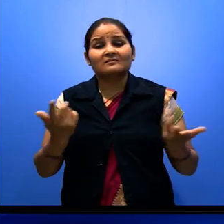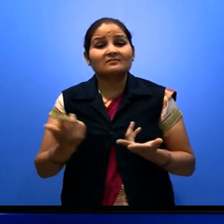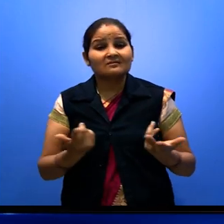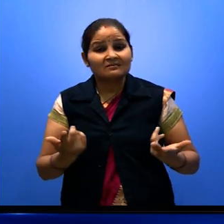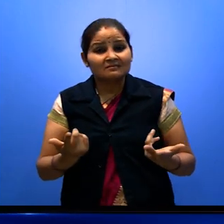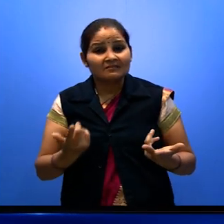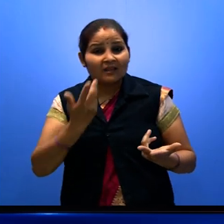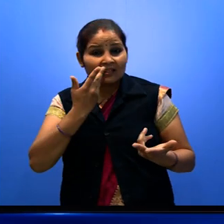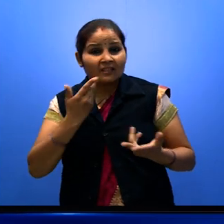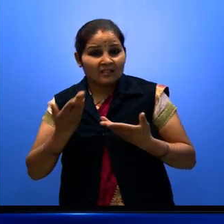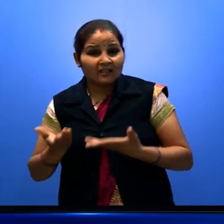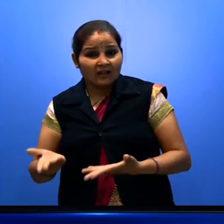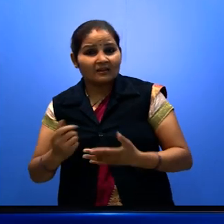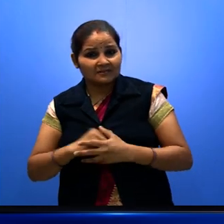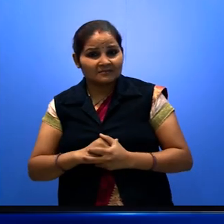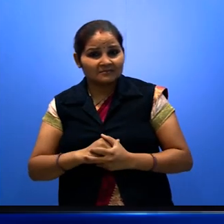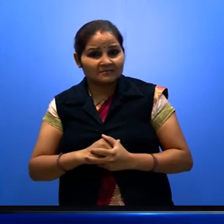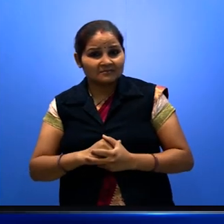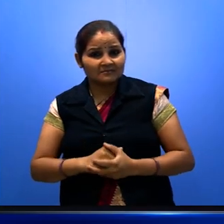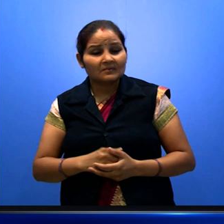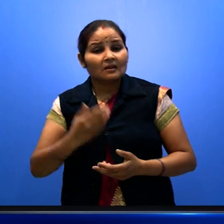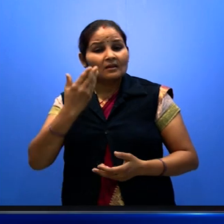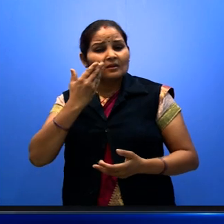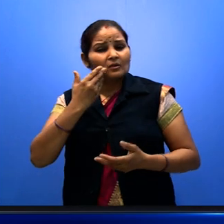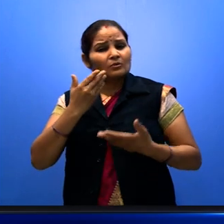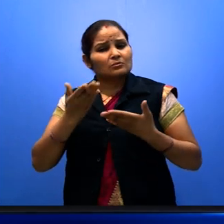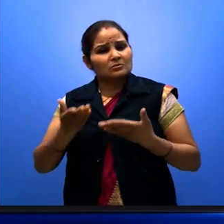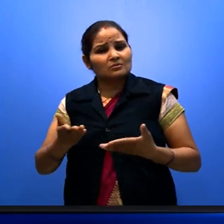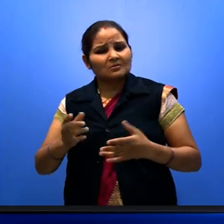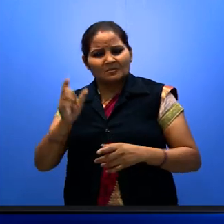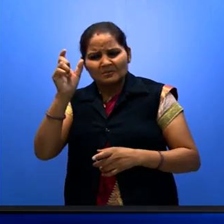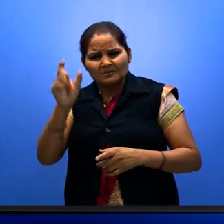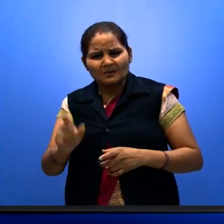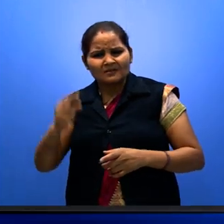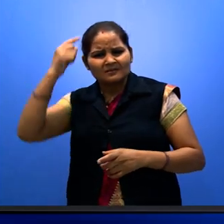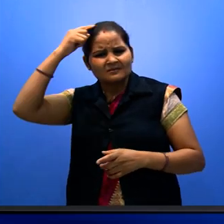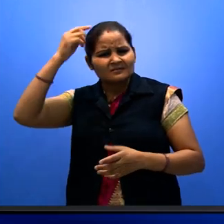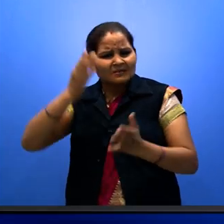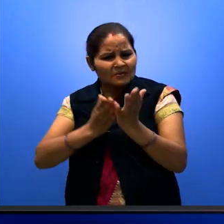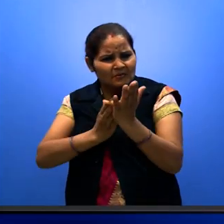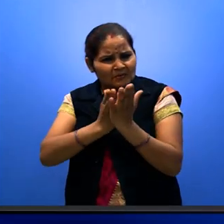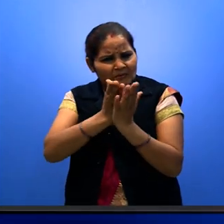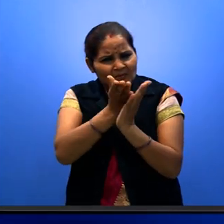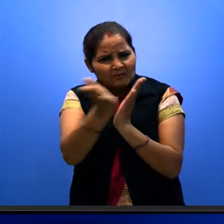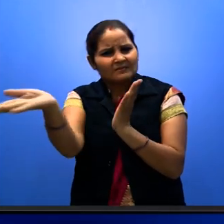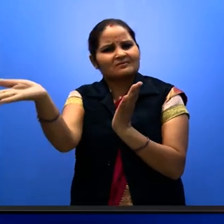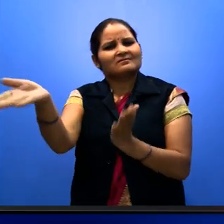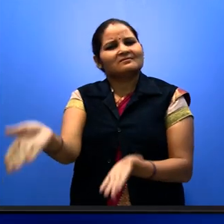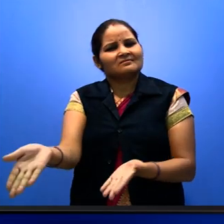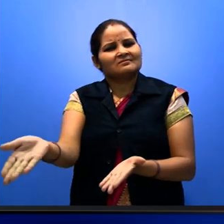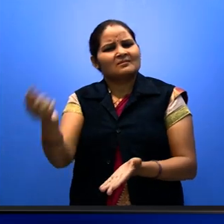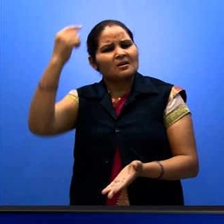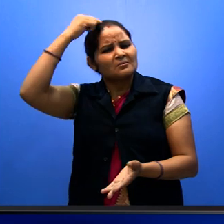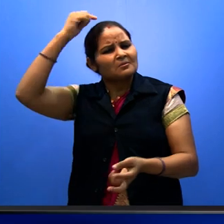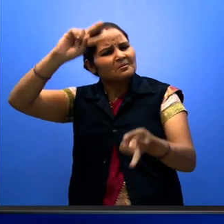लोभ नहीं तो और क्या है। ये लोभ जो है वो व्यक्ति को गलत मार्ग पर ले जाता है,